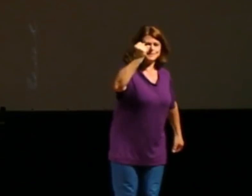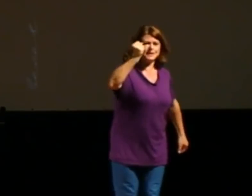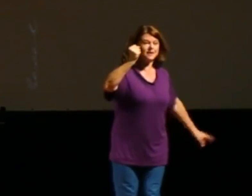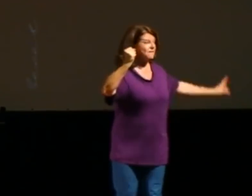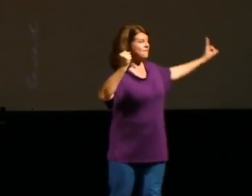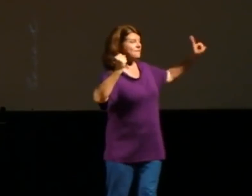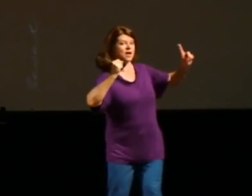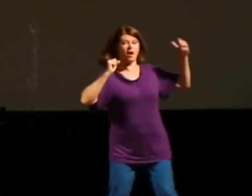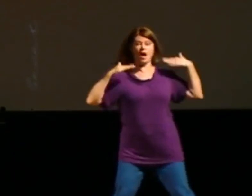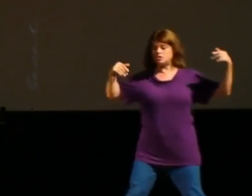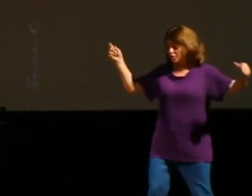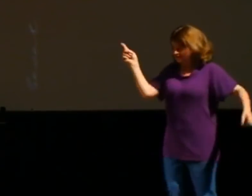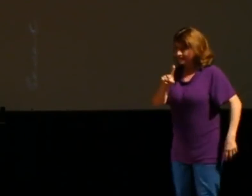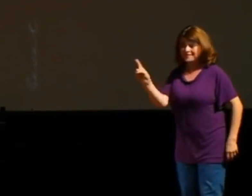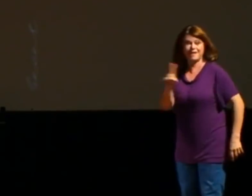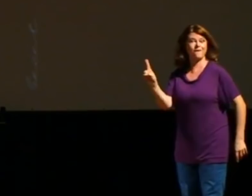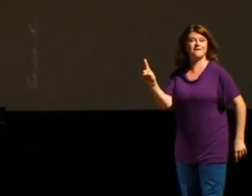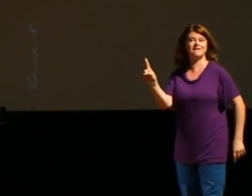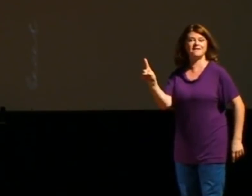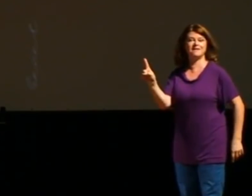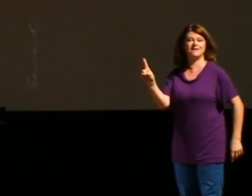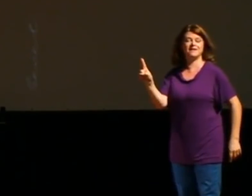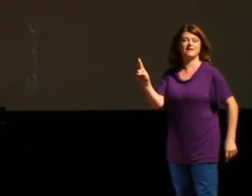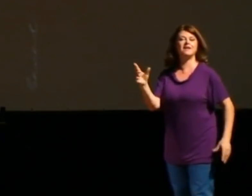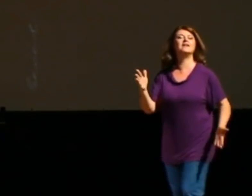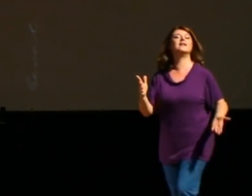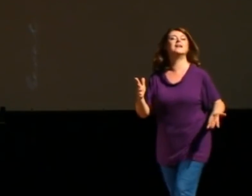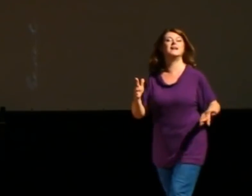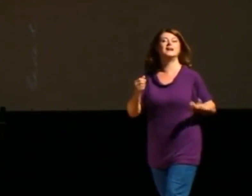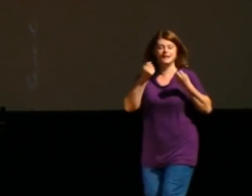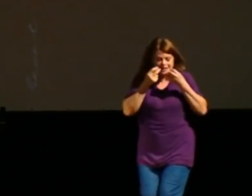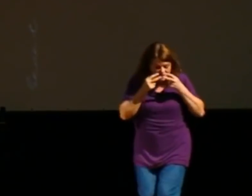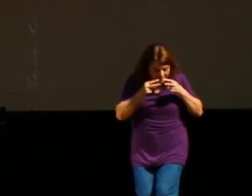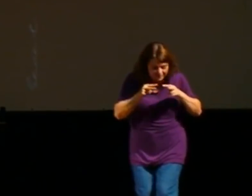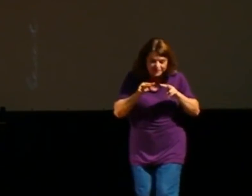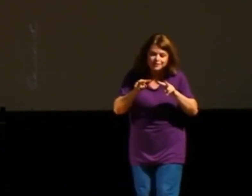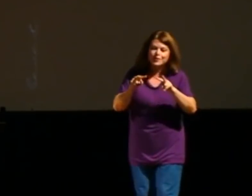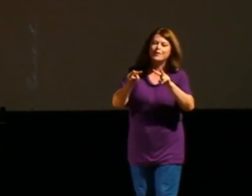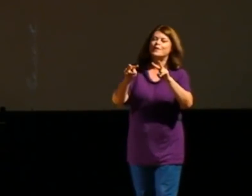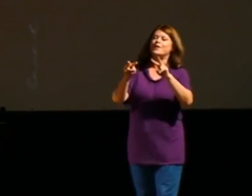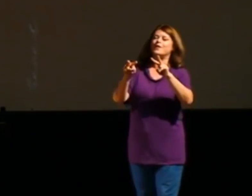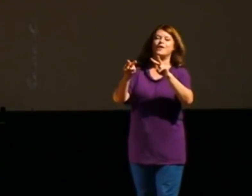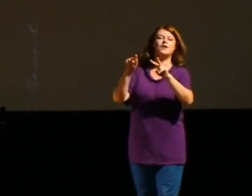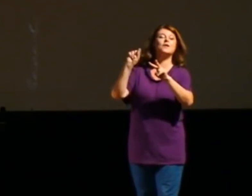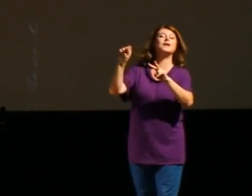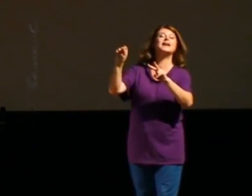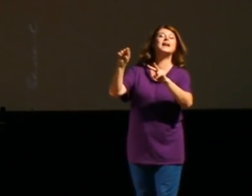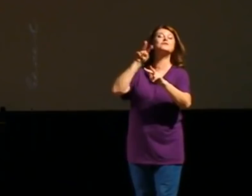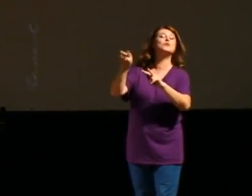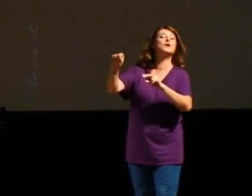isso. E quando ele levanta os olhos, ele vê o quê? O cordeiro. Ele vê o cordeiro preso pelos